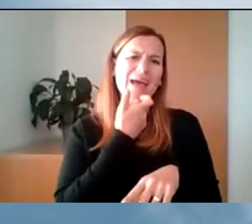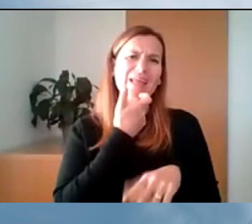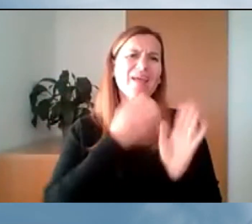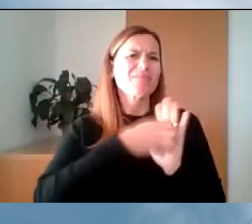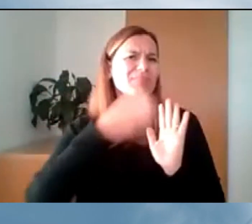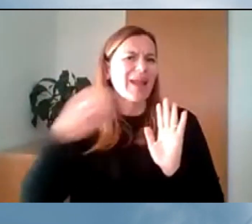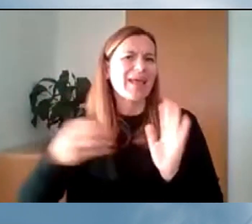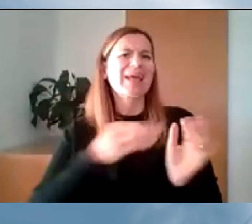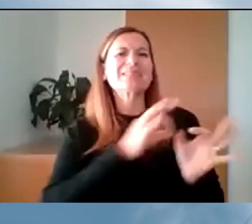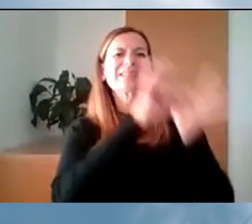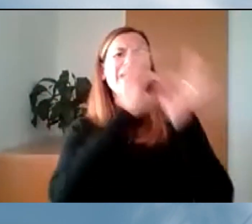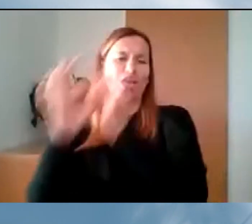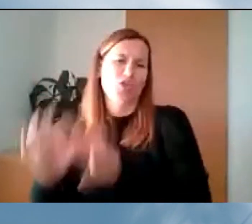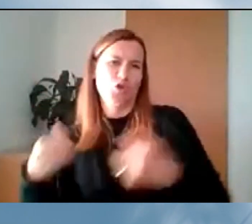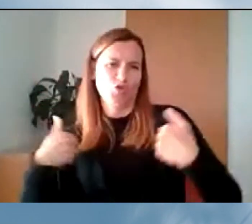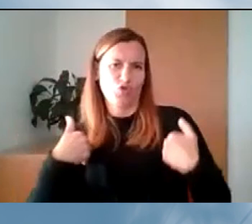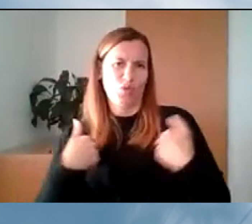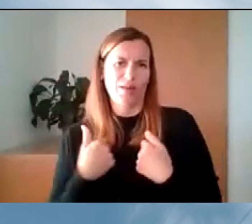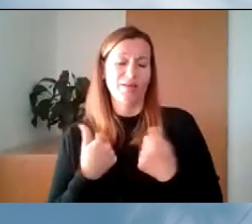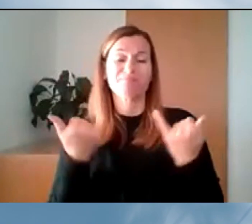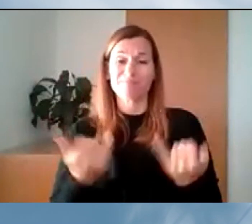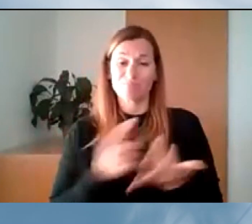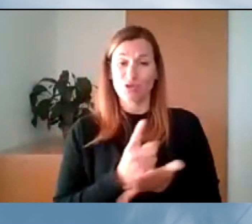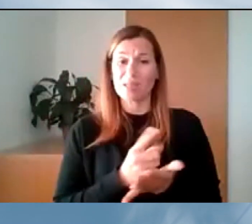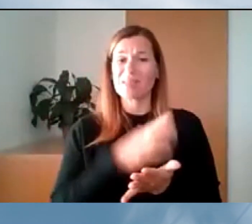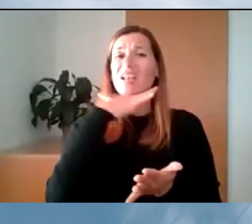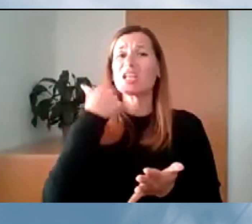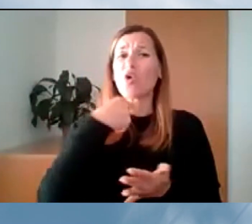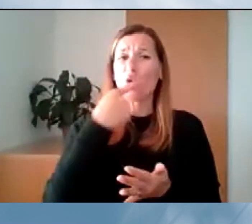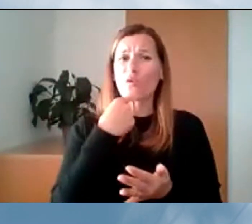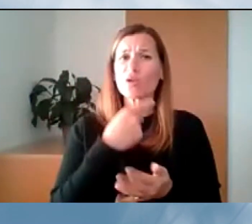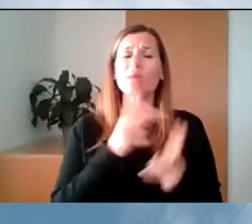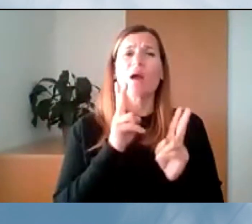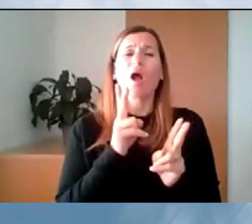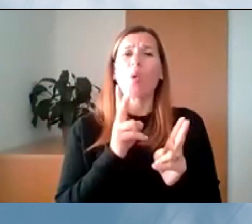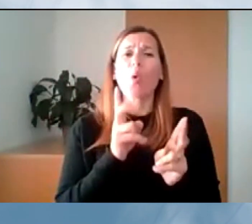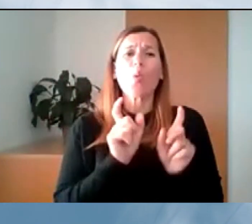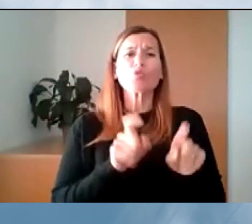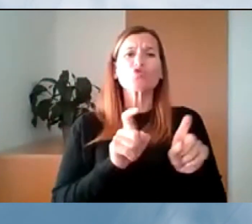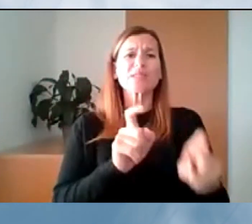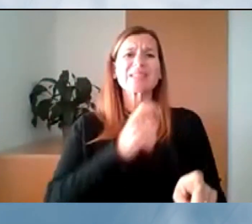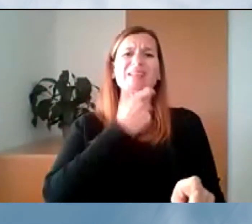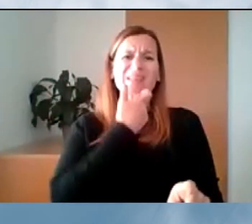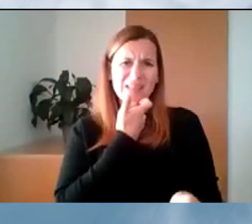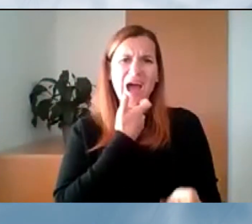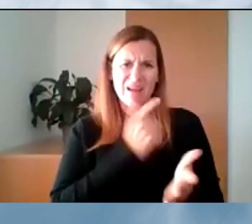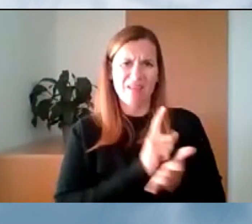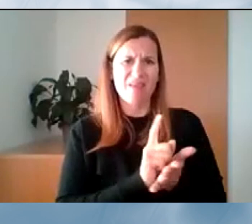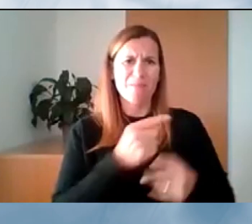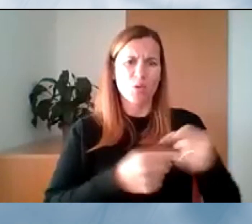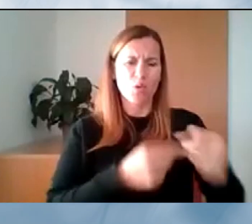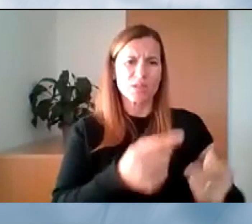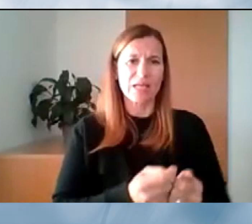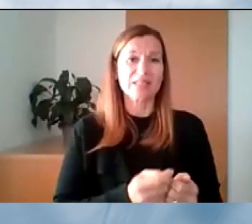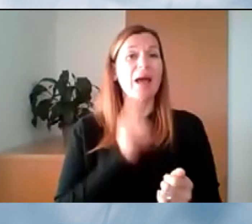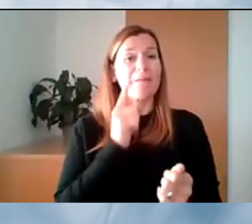traja vse življenje. V današnjih časih se veliko govori o tem, kako staranje upočasniti. Verjamem